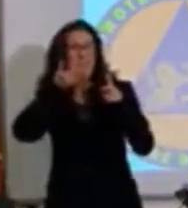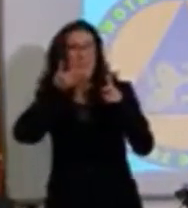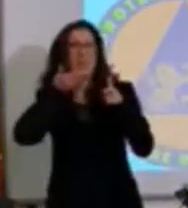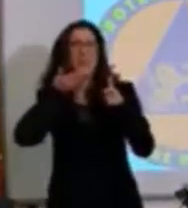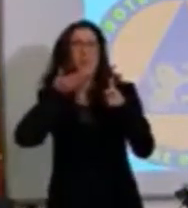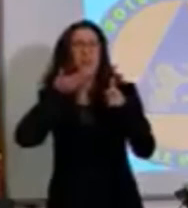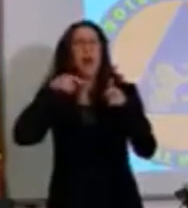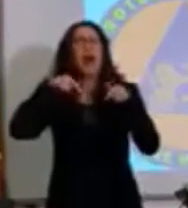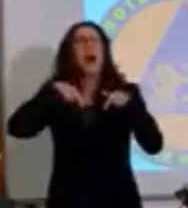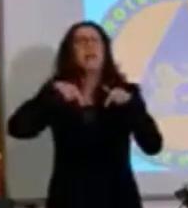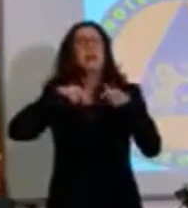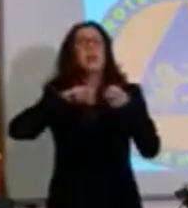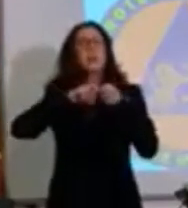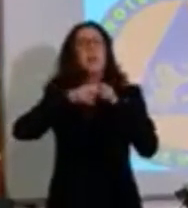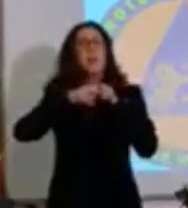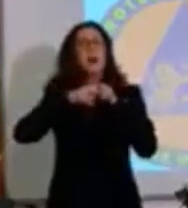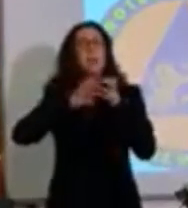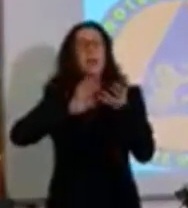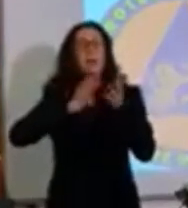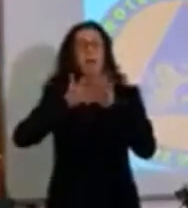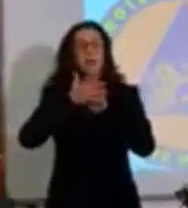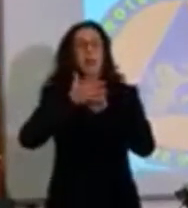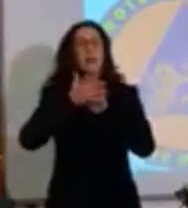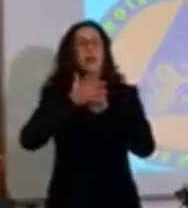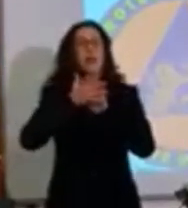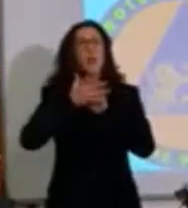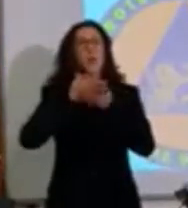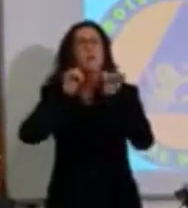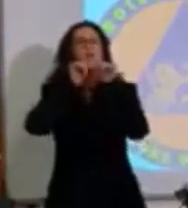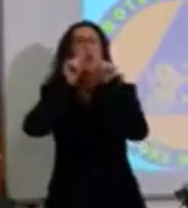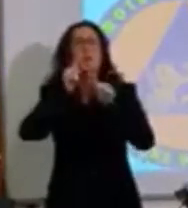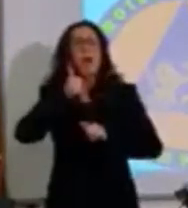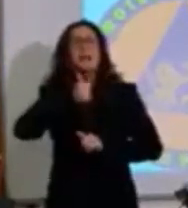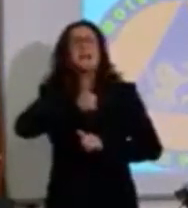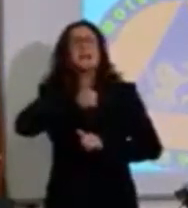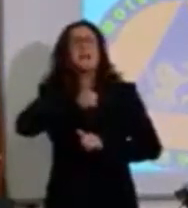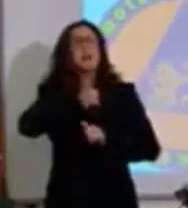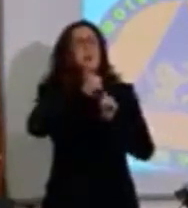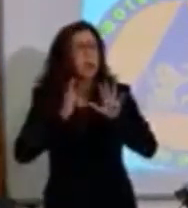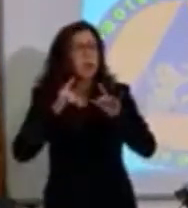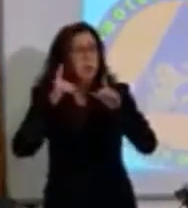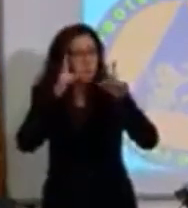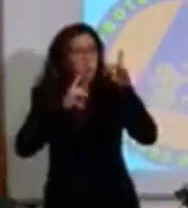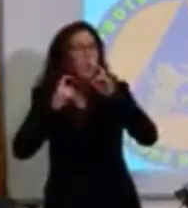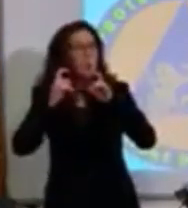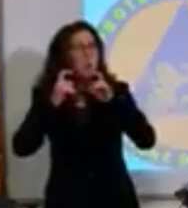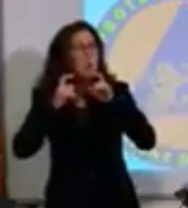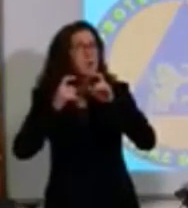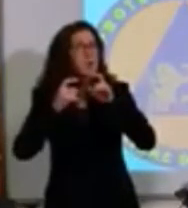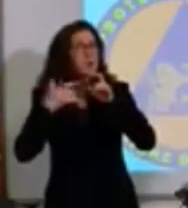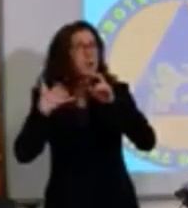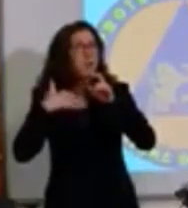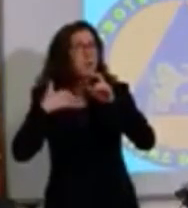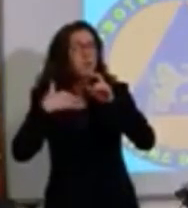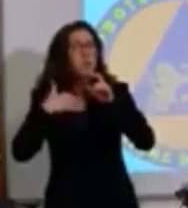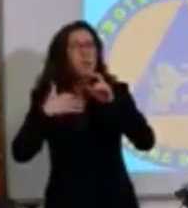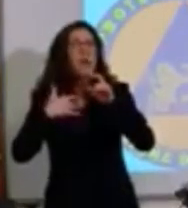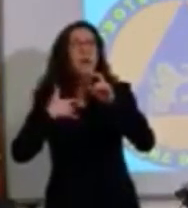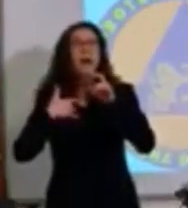individuale ma se passa il principio guardate veramente ci infiliamo nei guai e cioè non è che l'alternativa